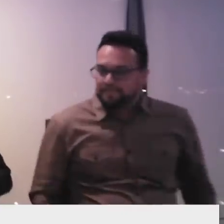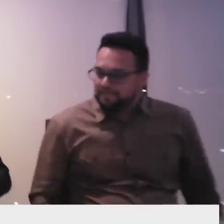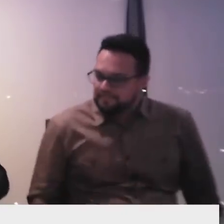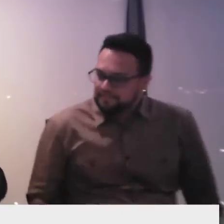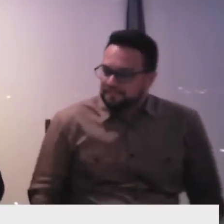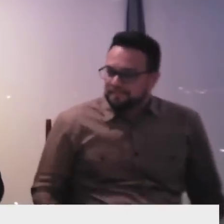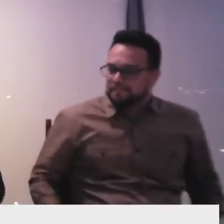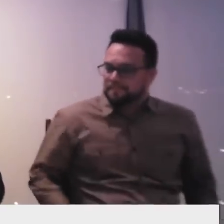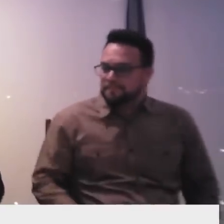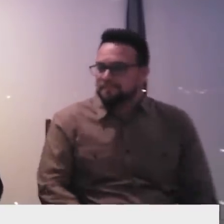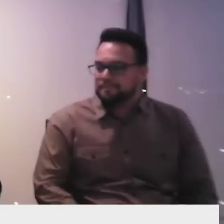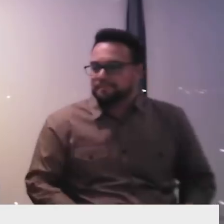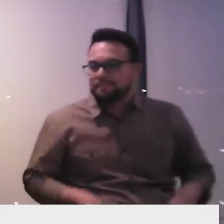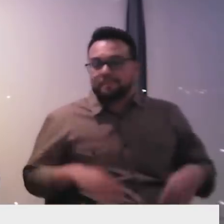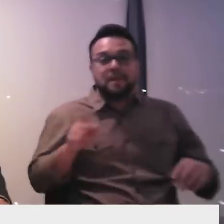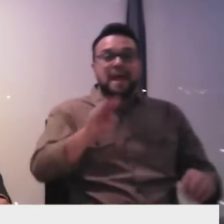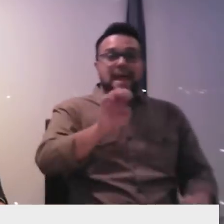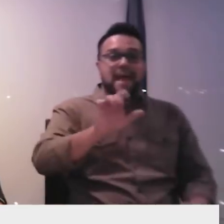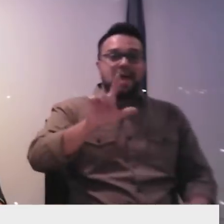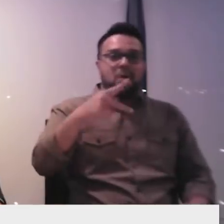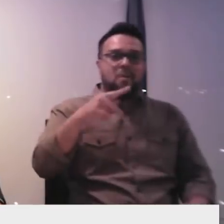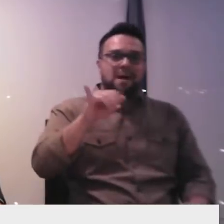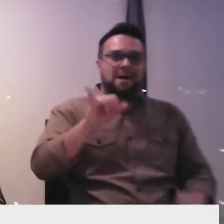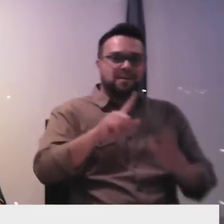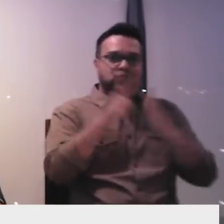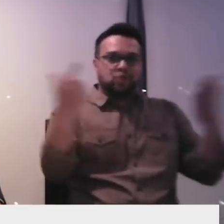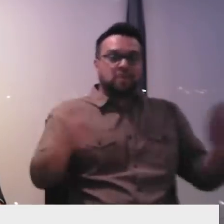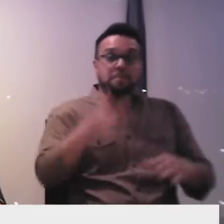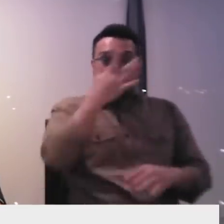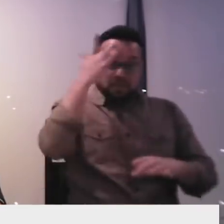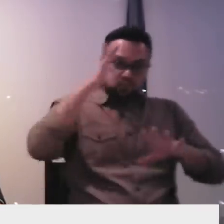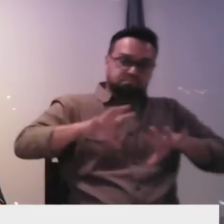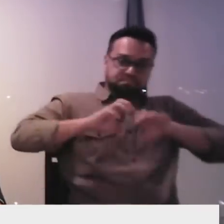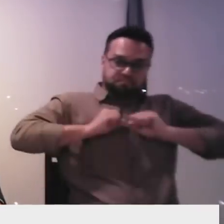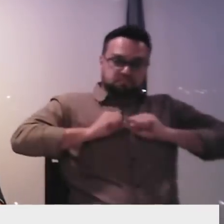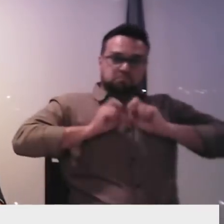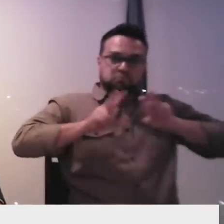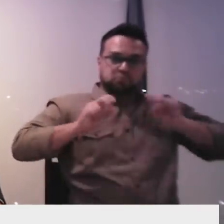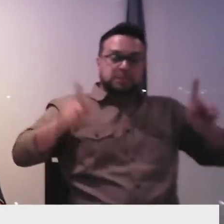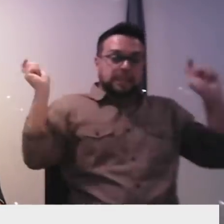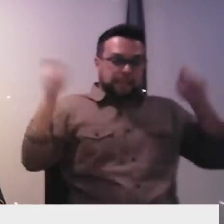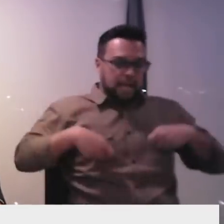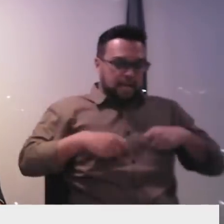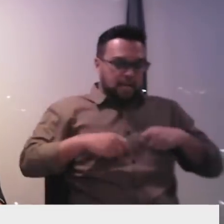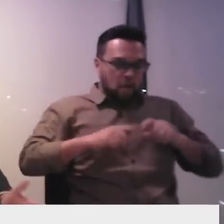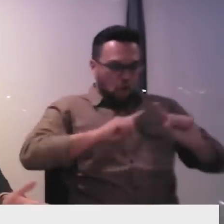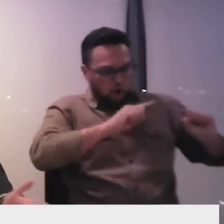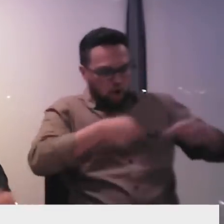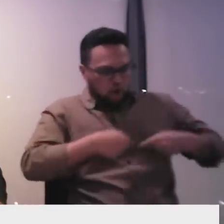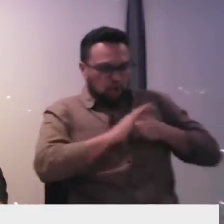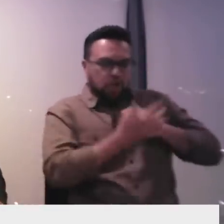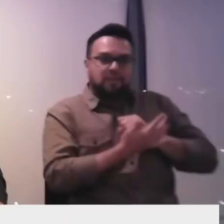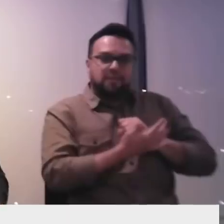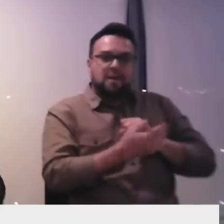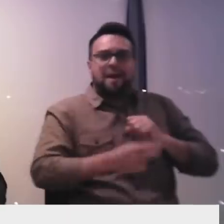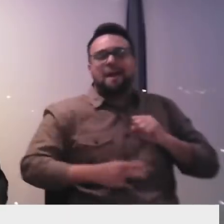Vamos lá? Olha o que aparece por aí. É o país. Infectados são capazes de gerar anticorpos contra o coronavírus pelo resto da